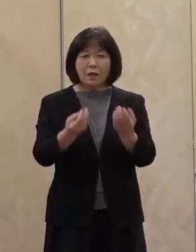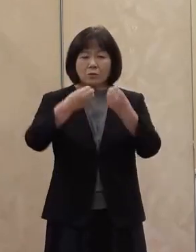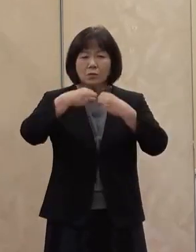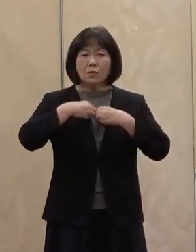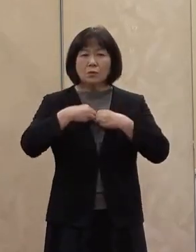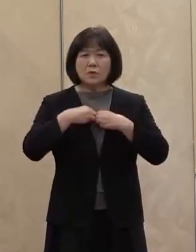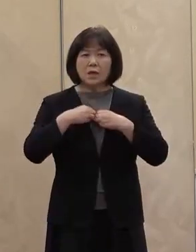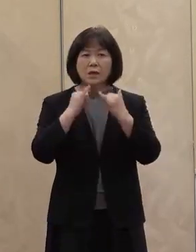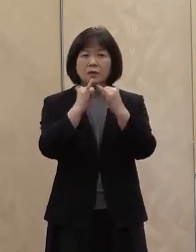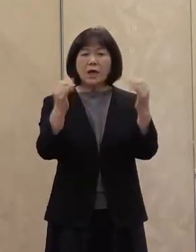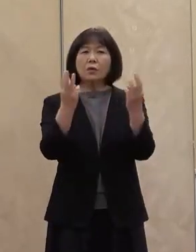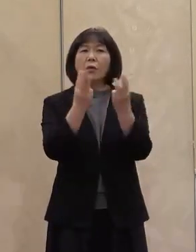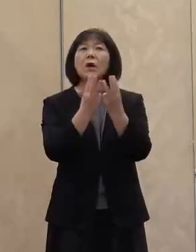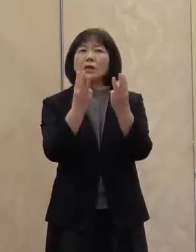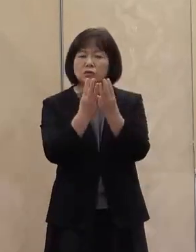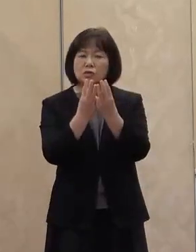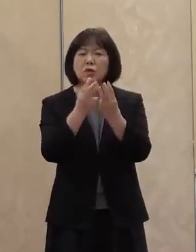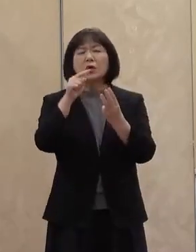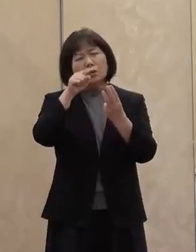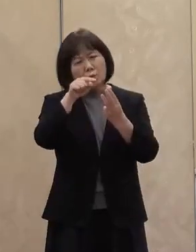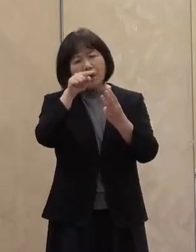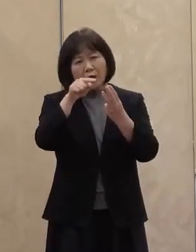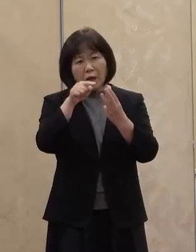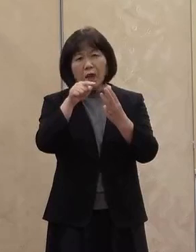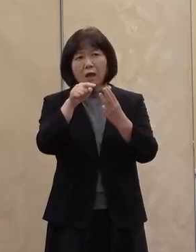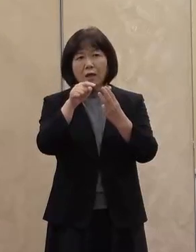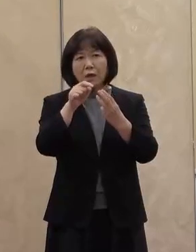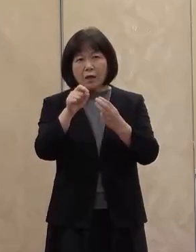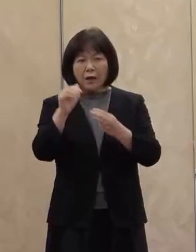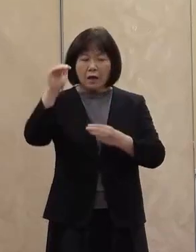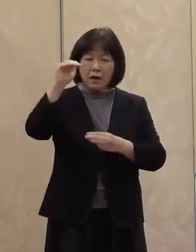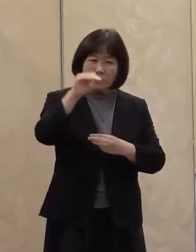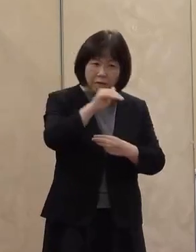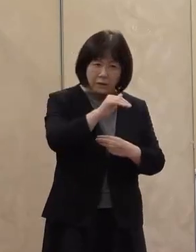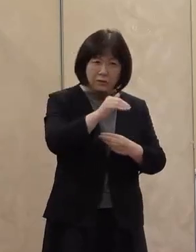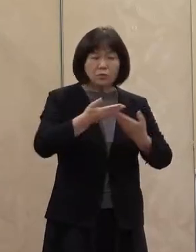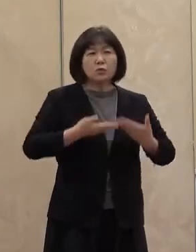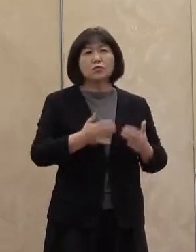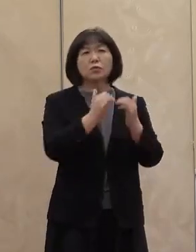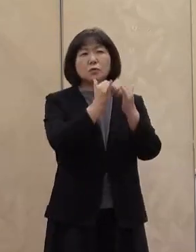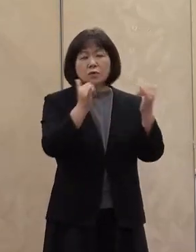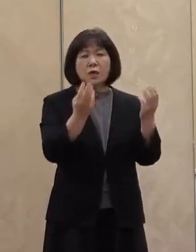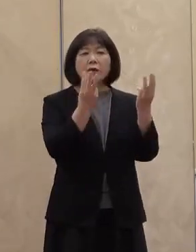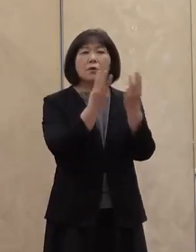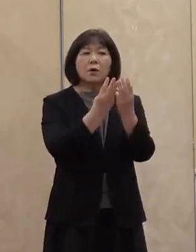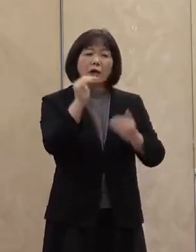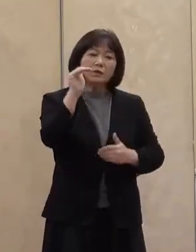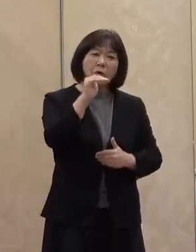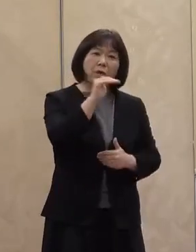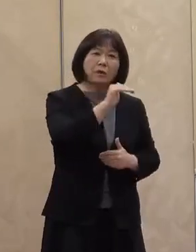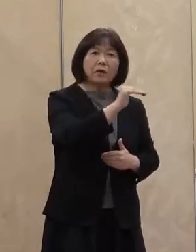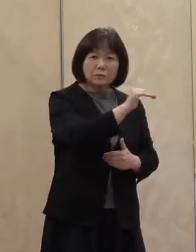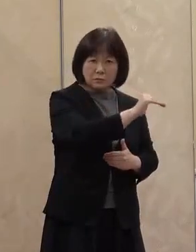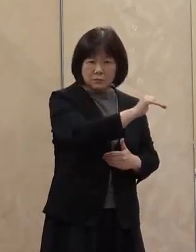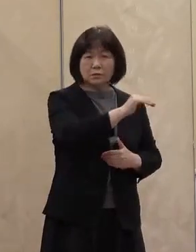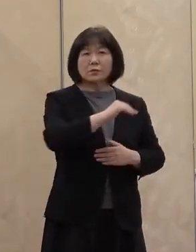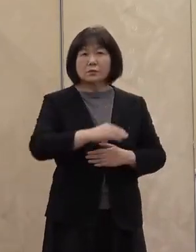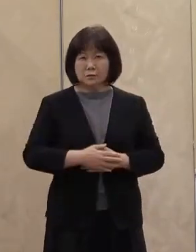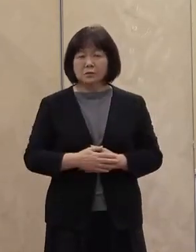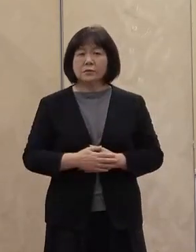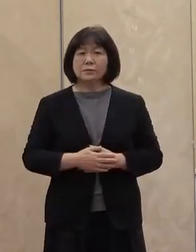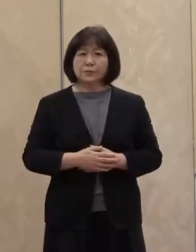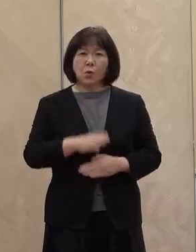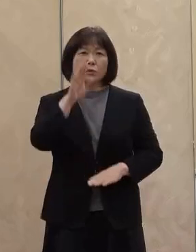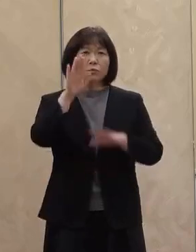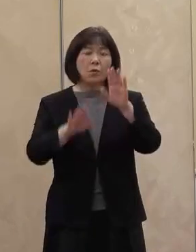くると、重症者というのは後から増えてくる傾向にあるんですが、全体も増えればこの重症者の数も徐々に減ってくるという傾向に